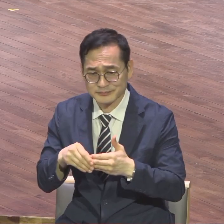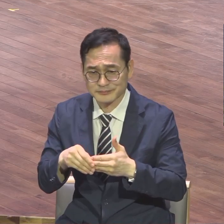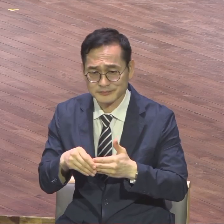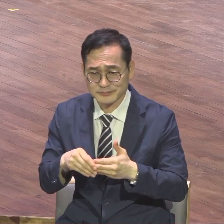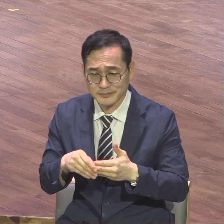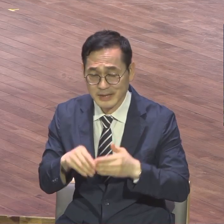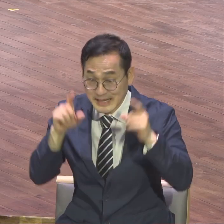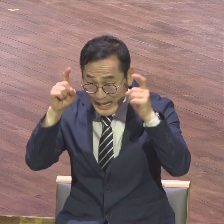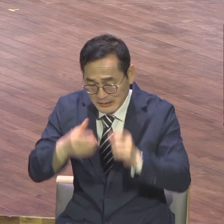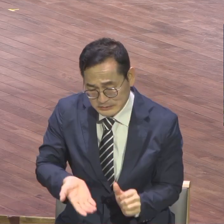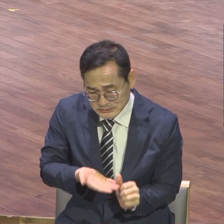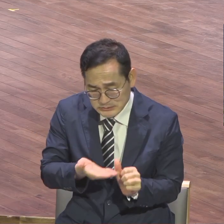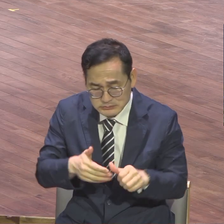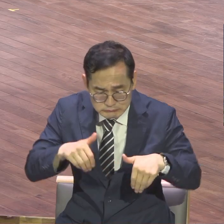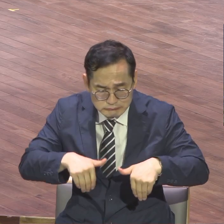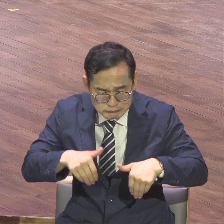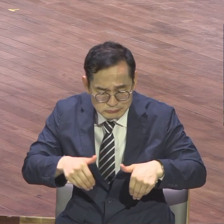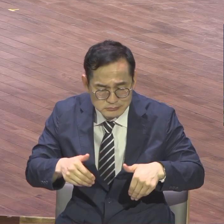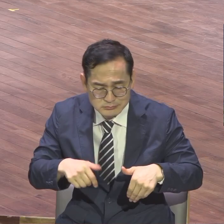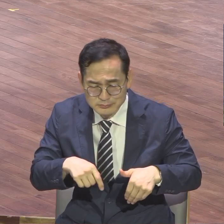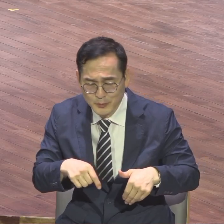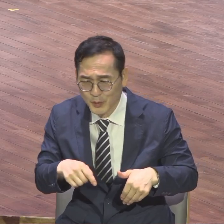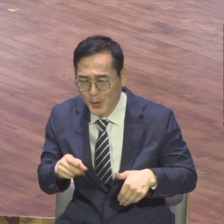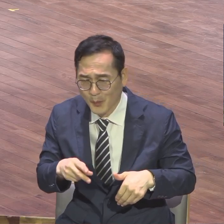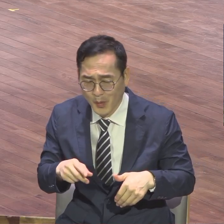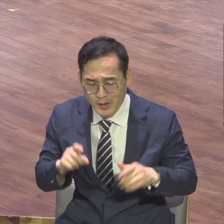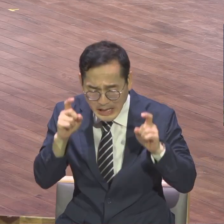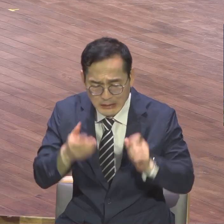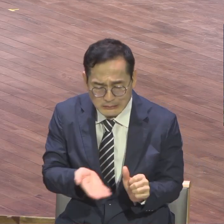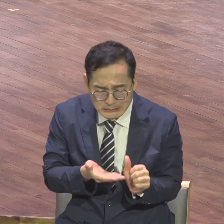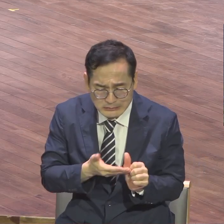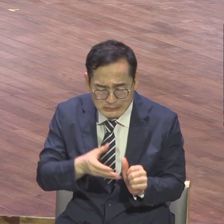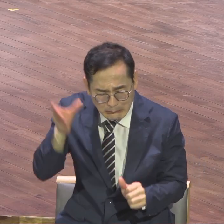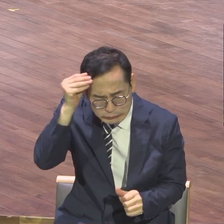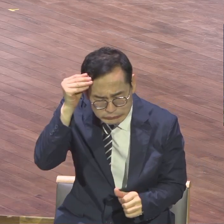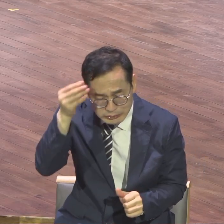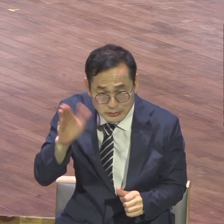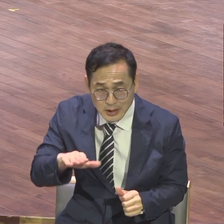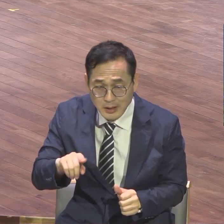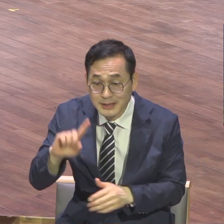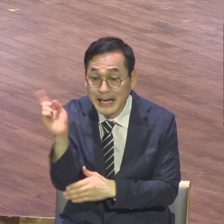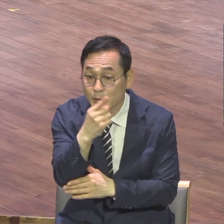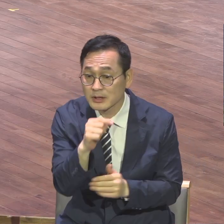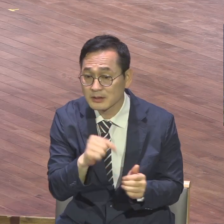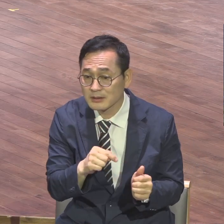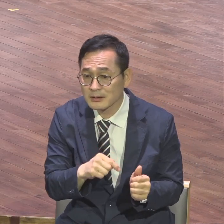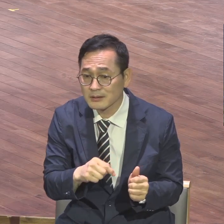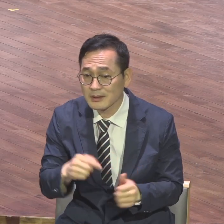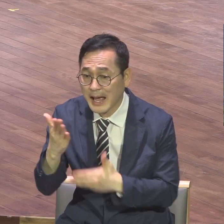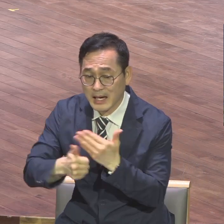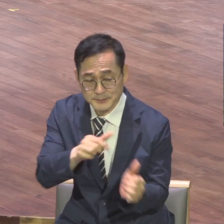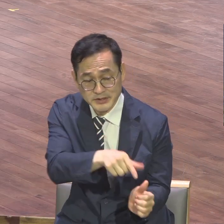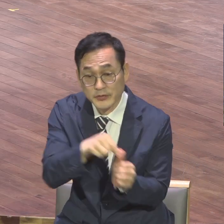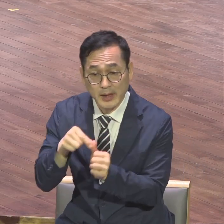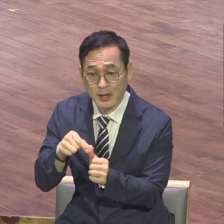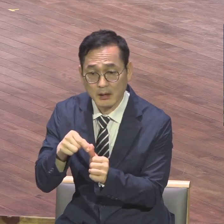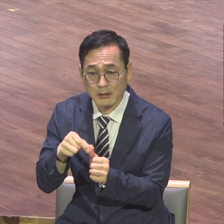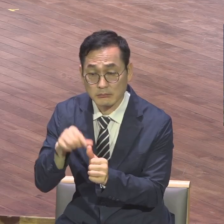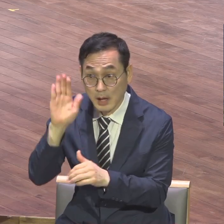쳤습니까? 지가 한 게 뭐가 있습니까? 하나님 손에 잡히니까 끝난 거지.